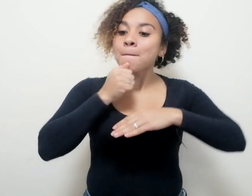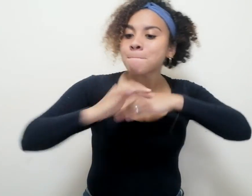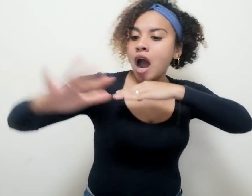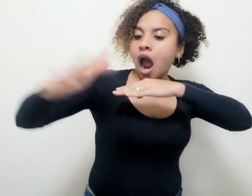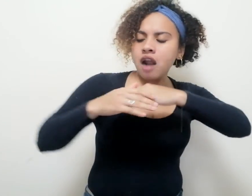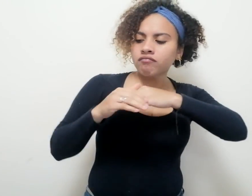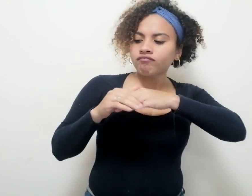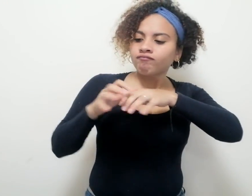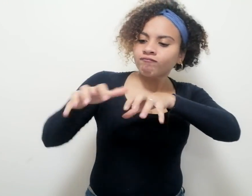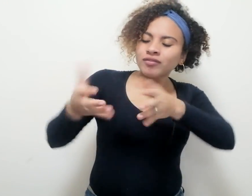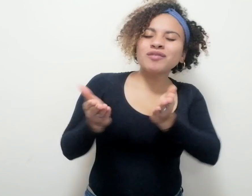cerro modestito.